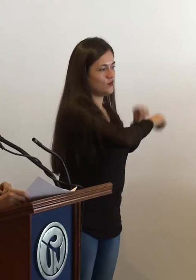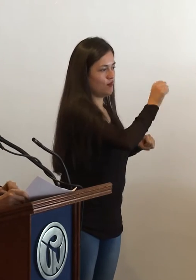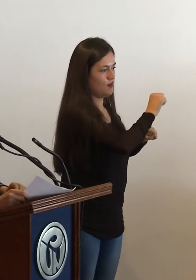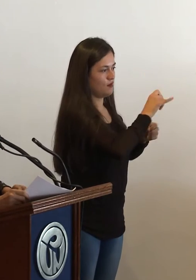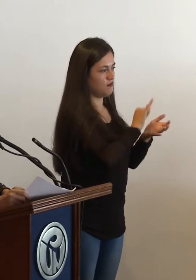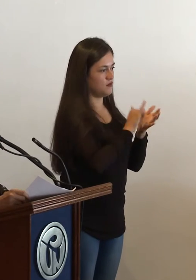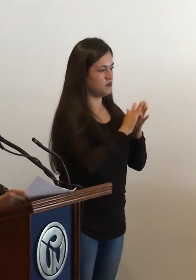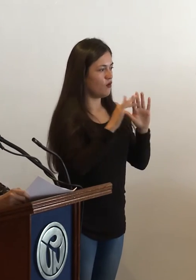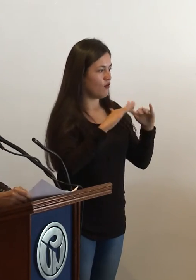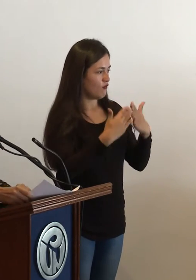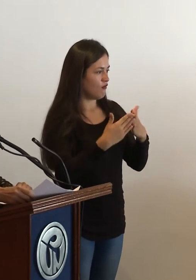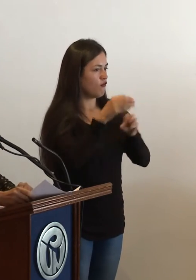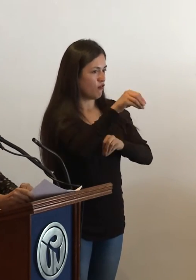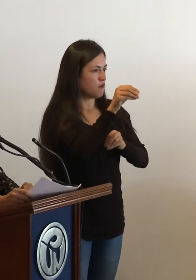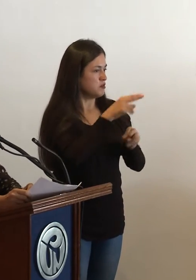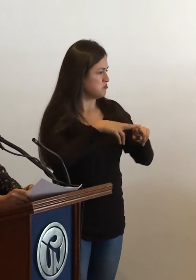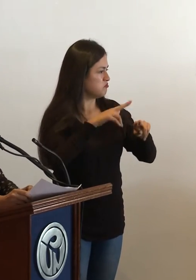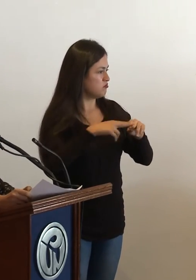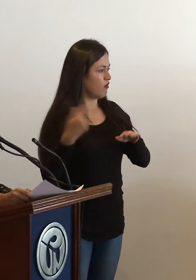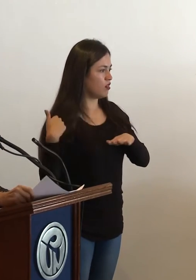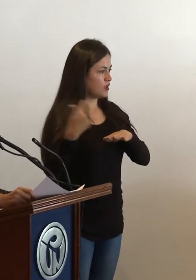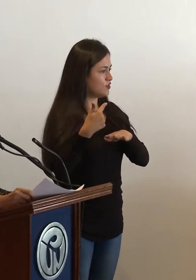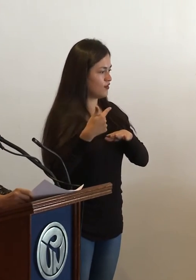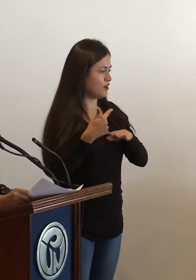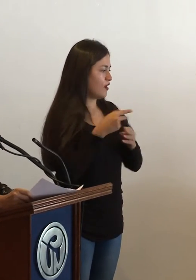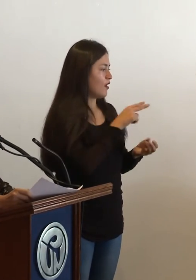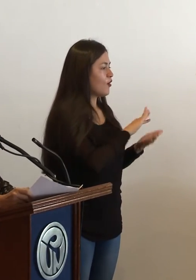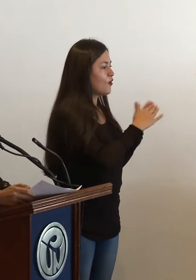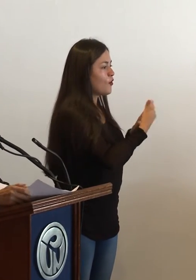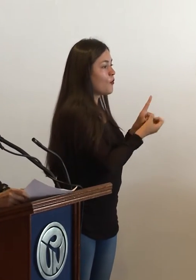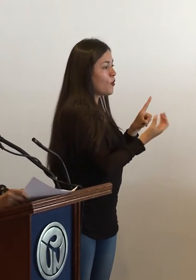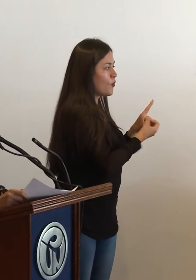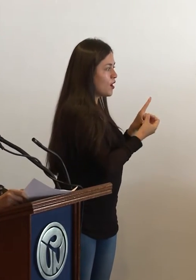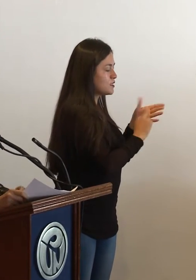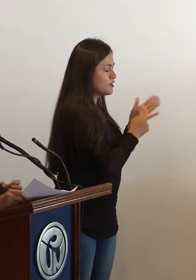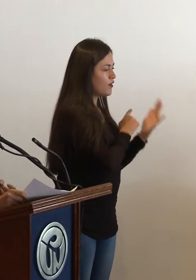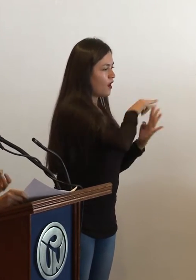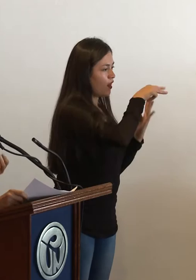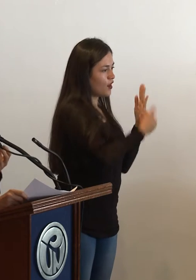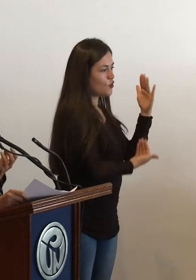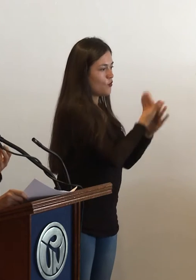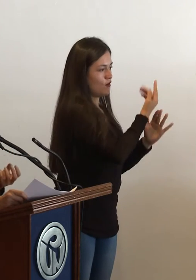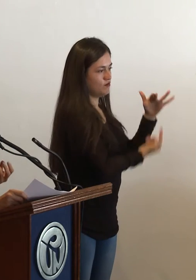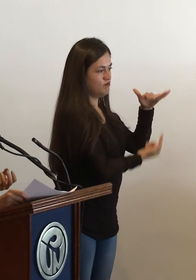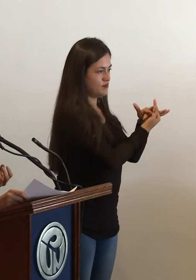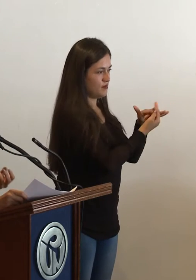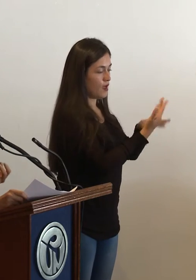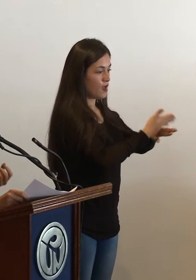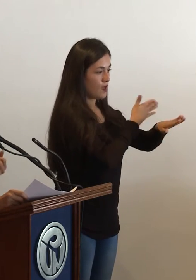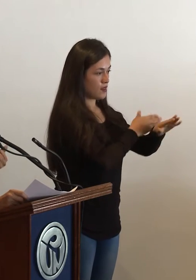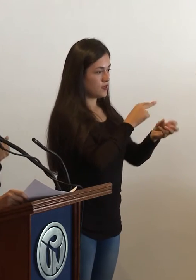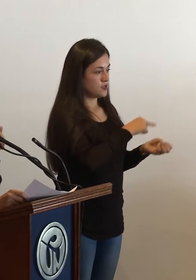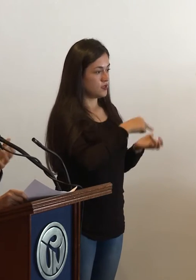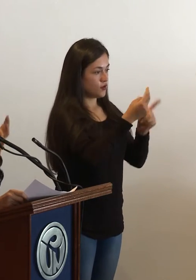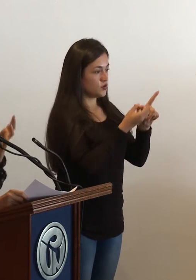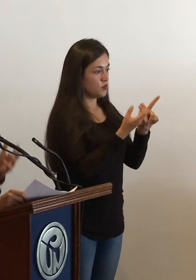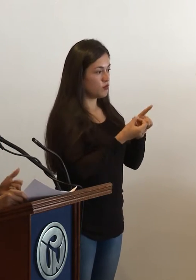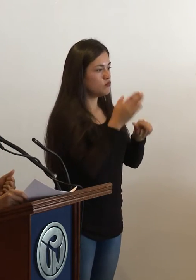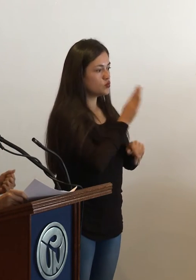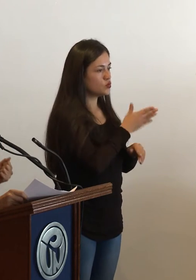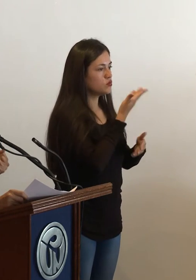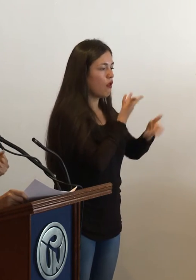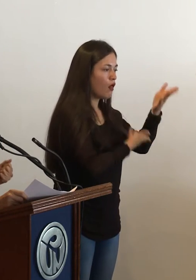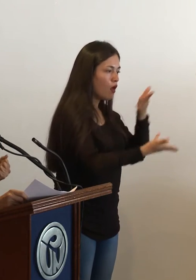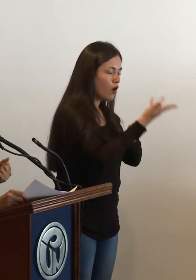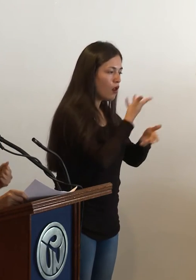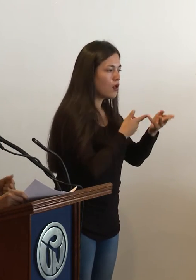señalar que si bien la educación popular, dijéramos, se constituyó en su momento, en sus discursos,